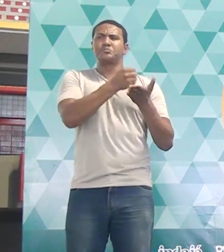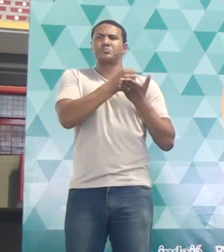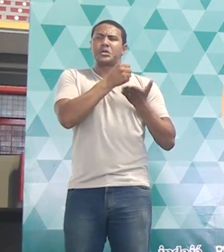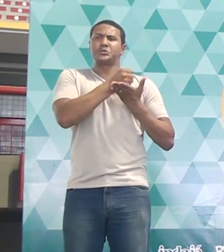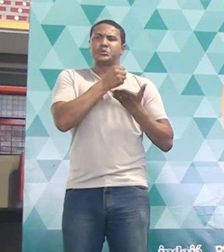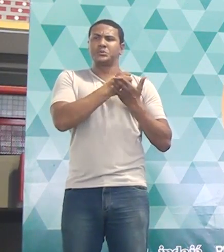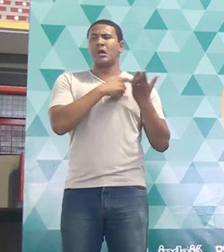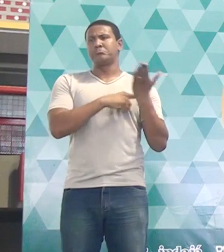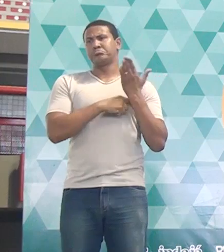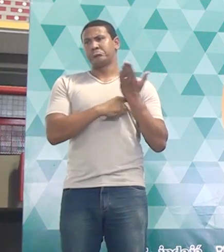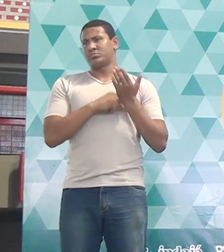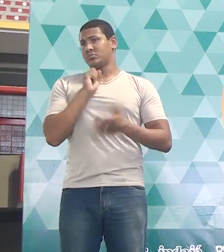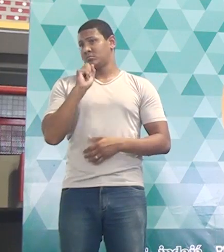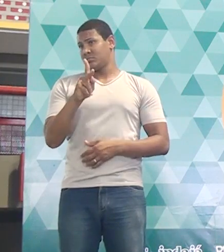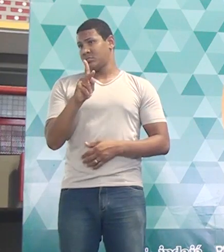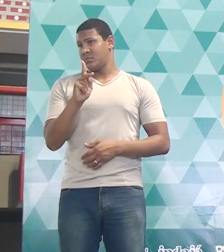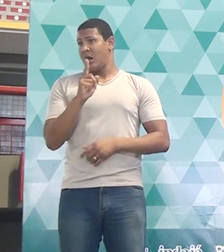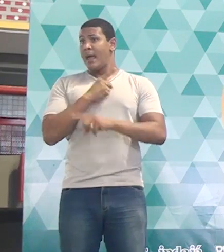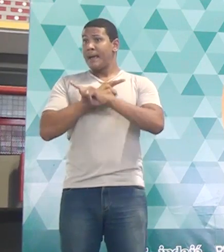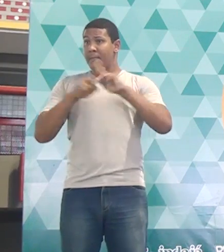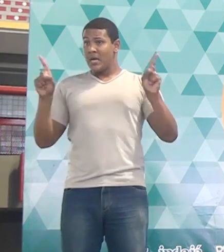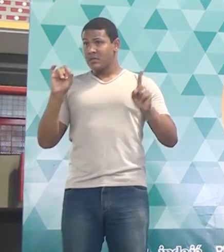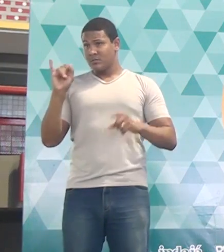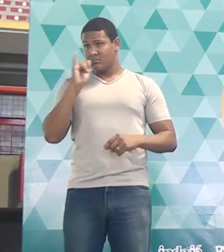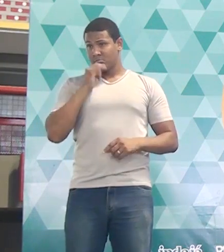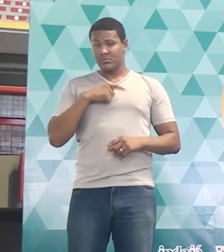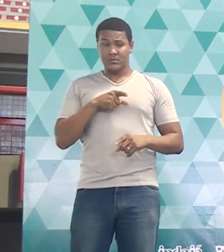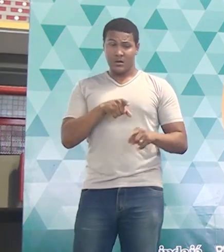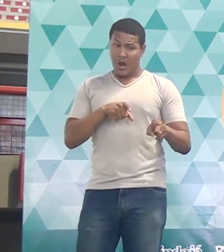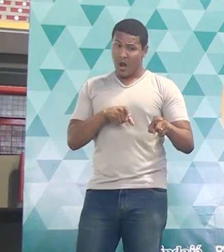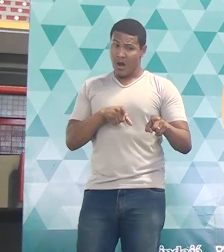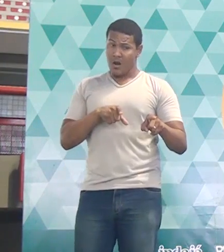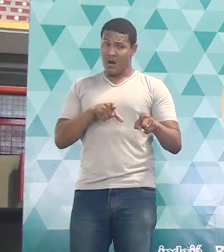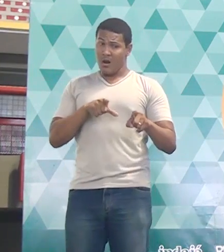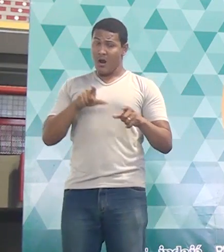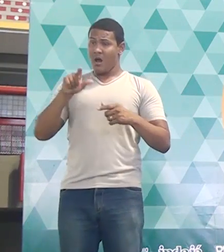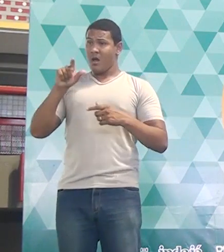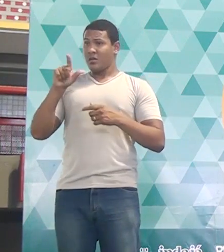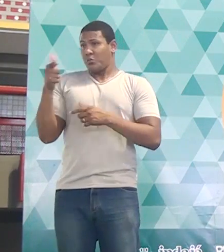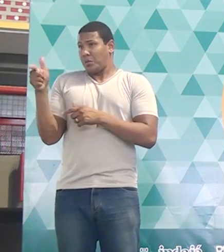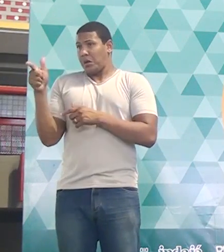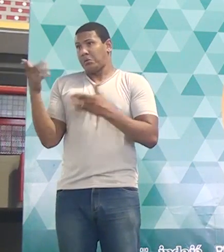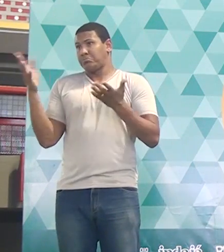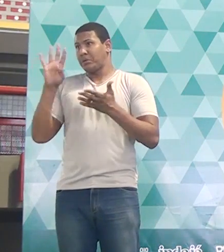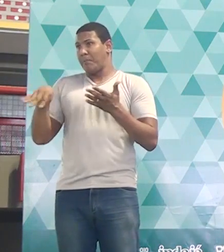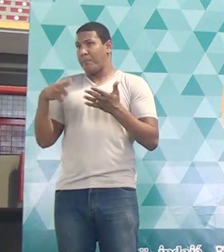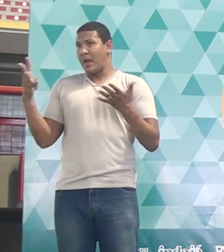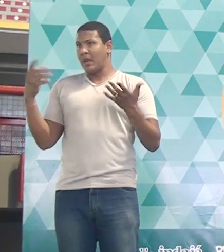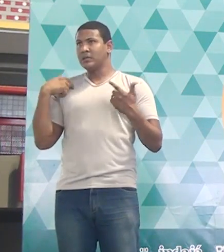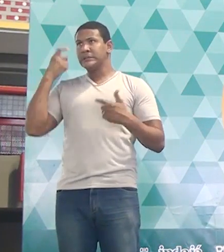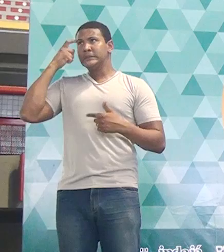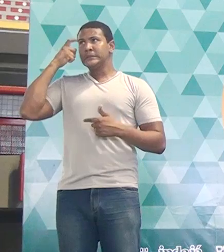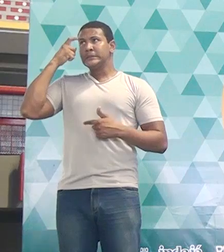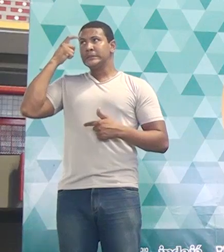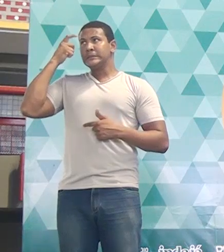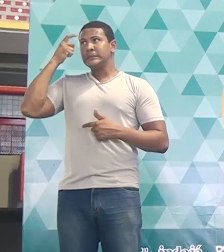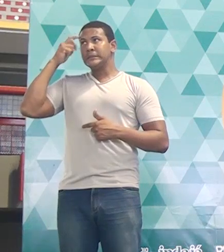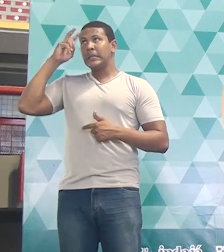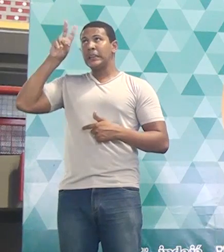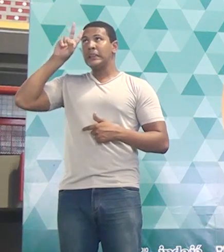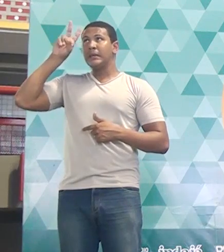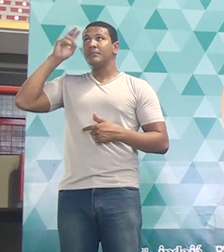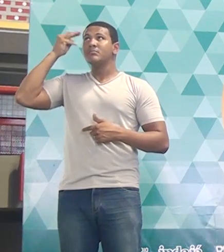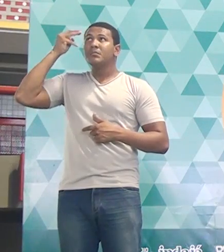2A. Portanto, essa base é fraca. Se a prova não tiver tabela, bom, pessoal, aí infelizmente quem vai lhe salvar é a